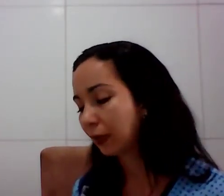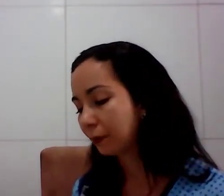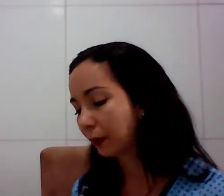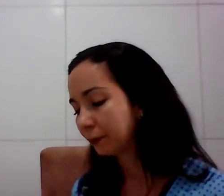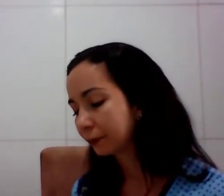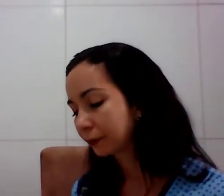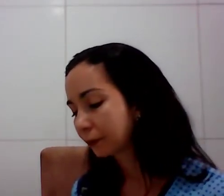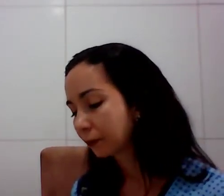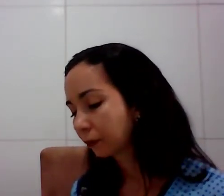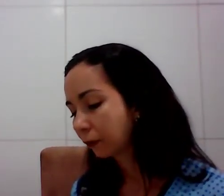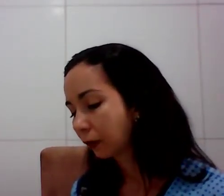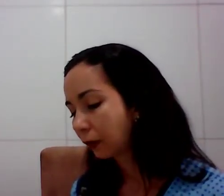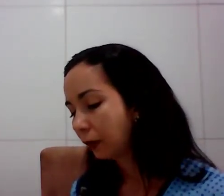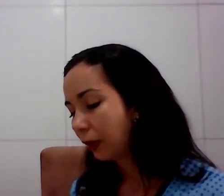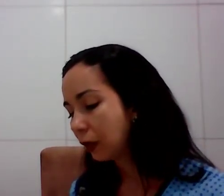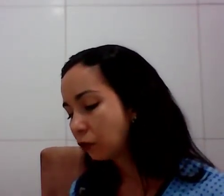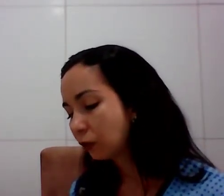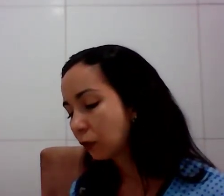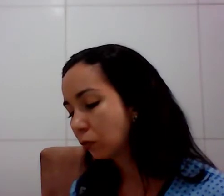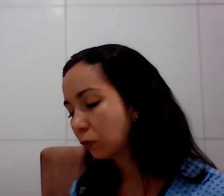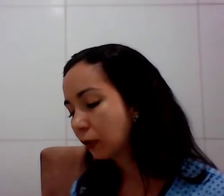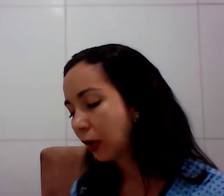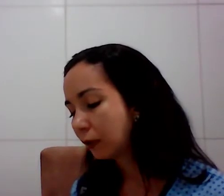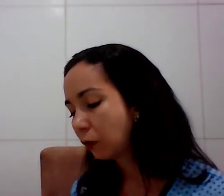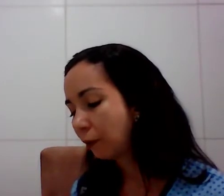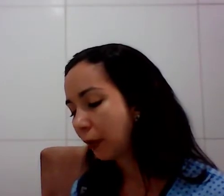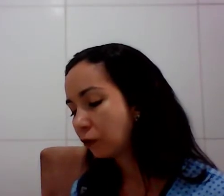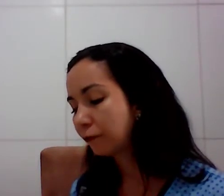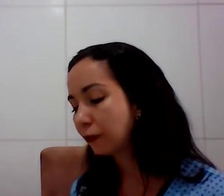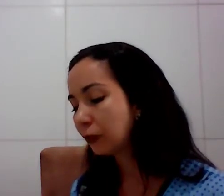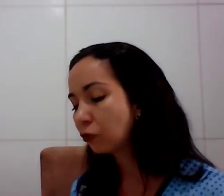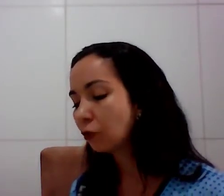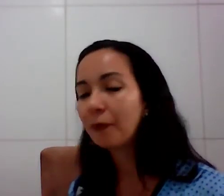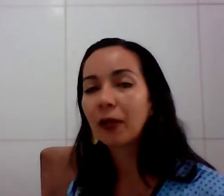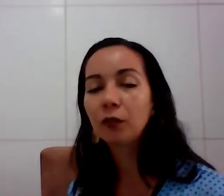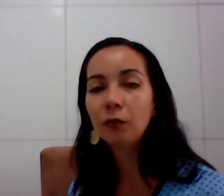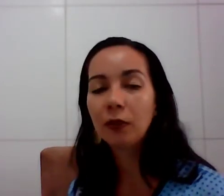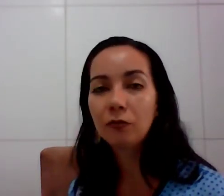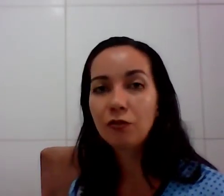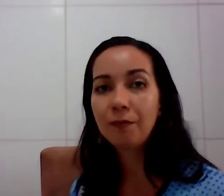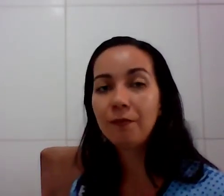época. Este tesouro da arte rupestre foi descoberto no ano de